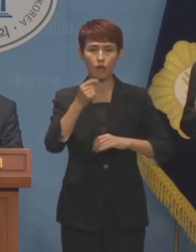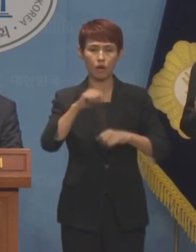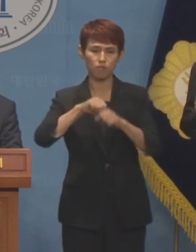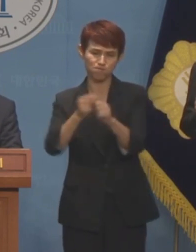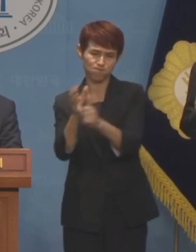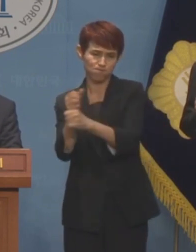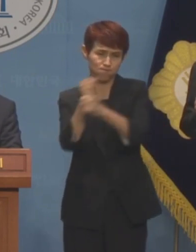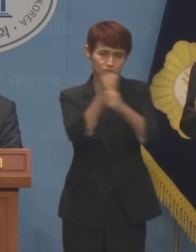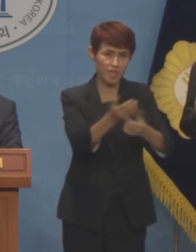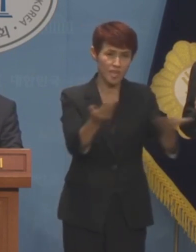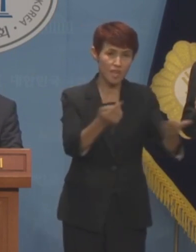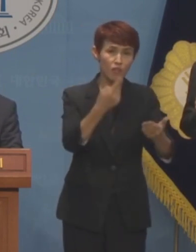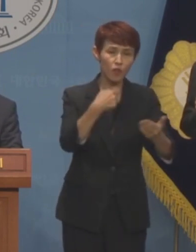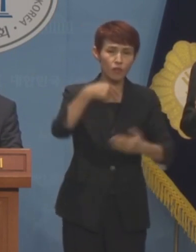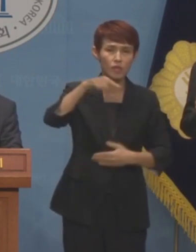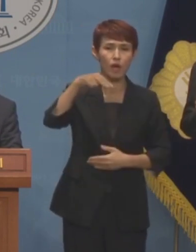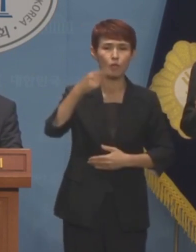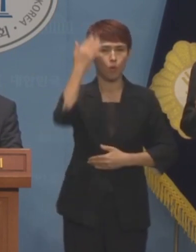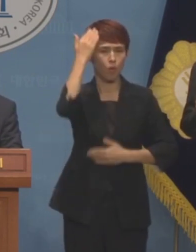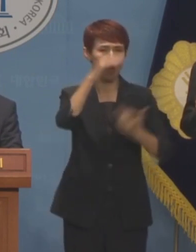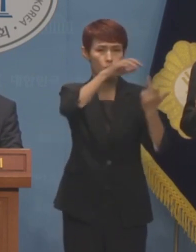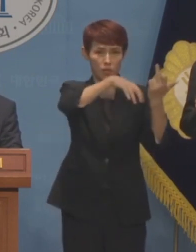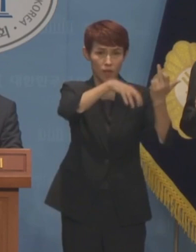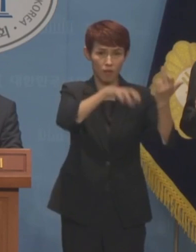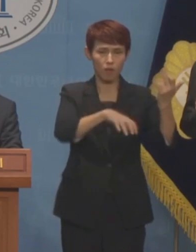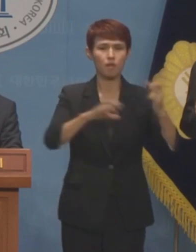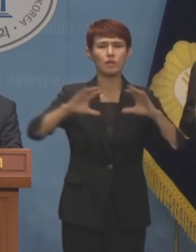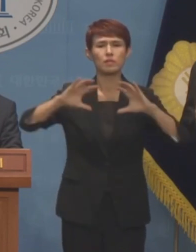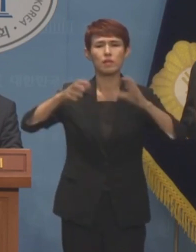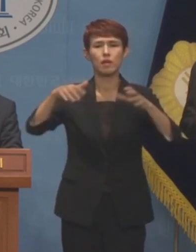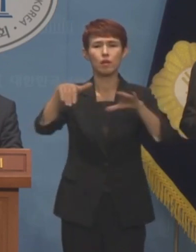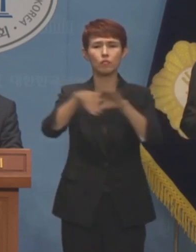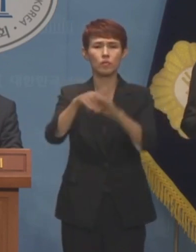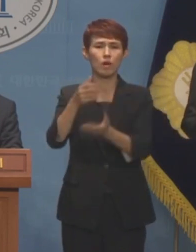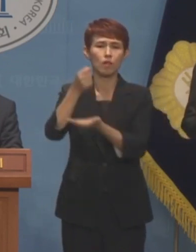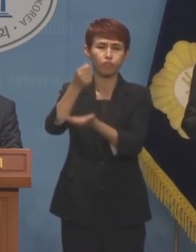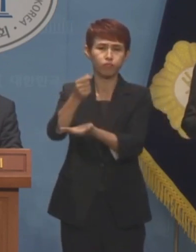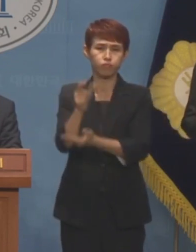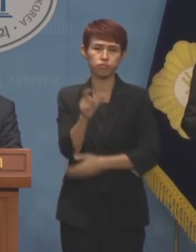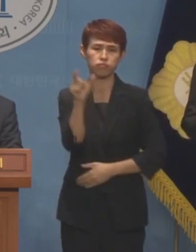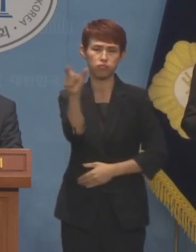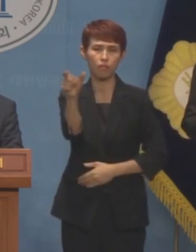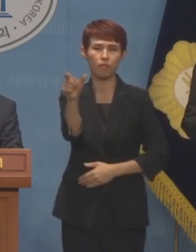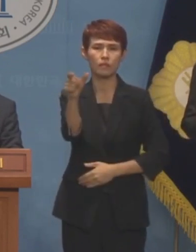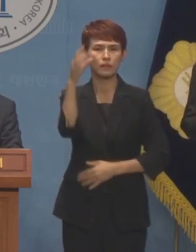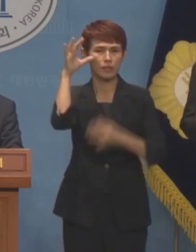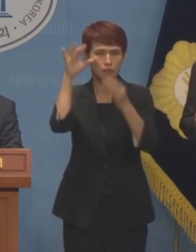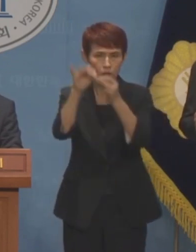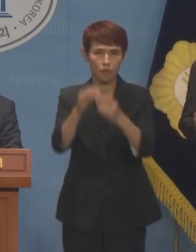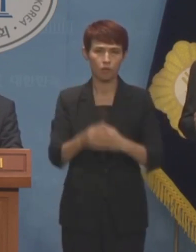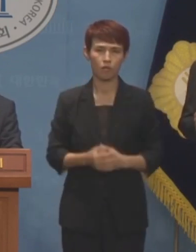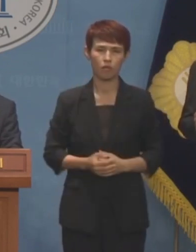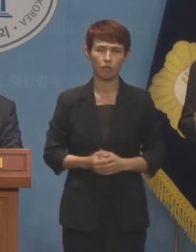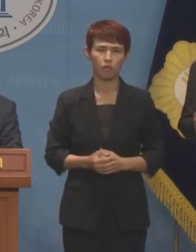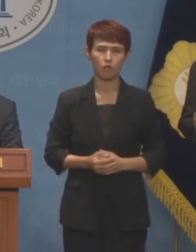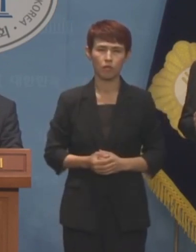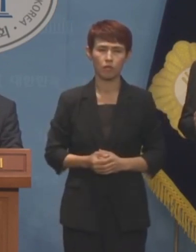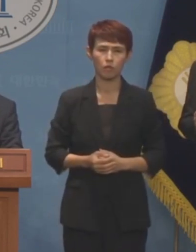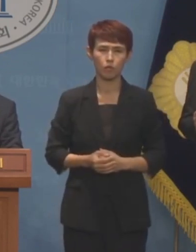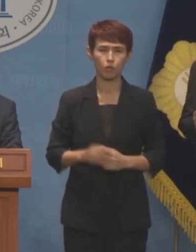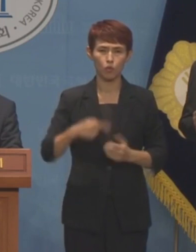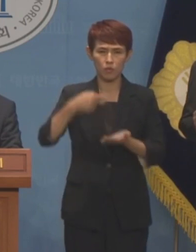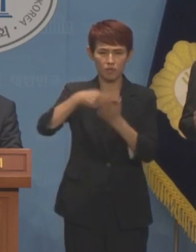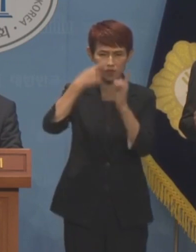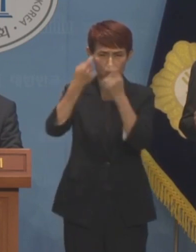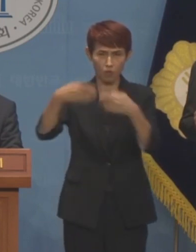유네스코 세계문화유산 등재 찬성, 김영석 독립기념관장 선임, 그리고 김태호